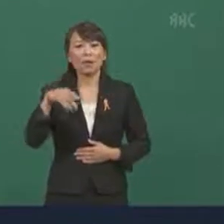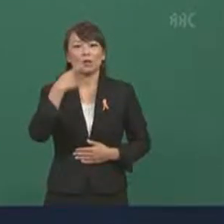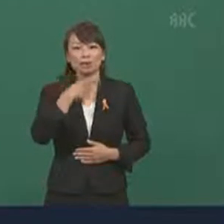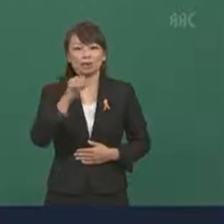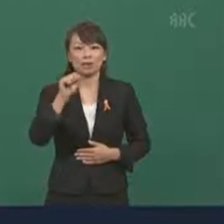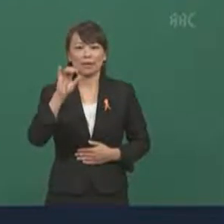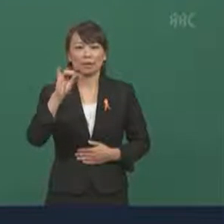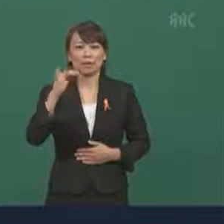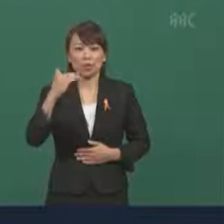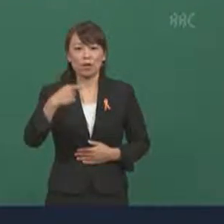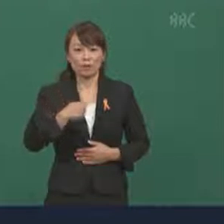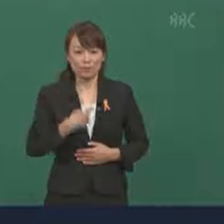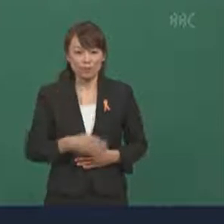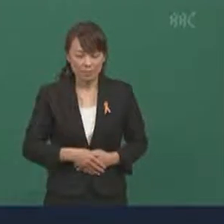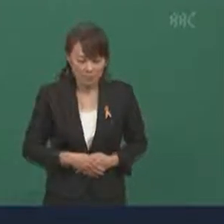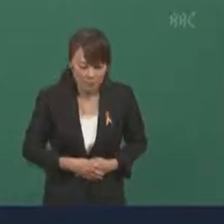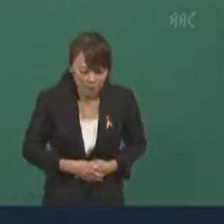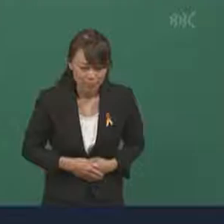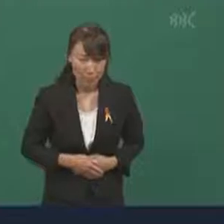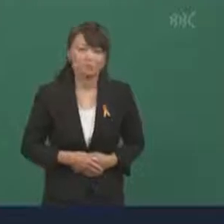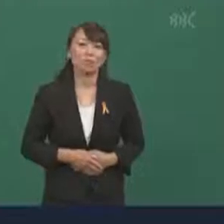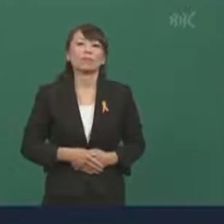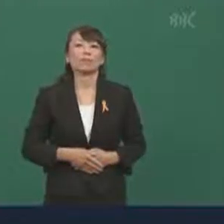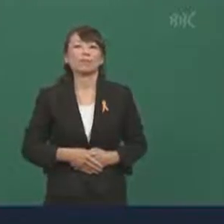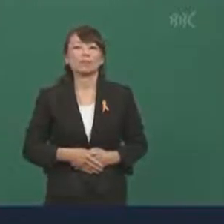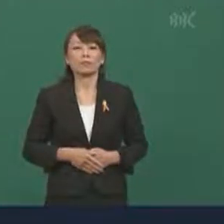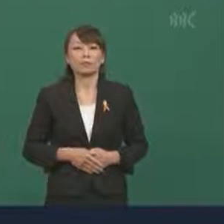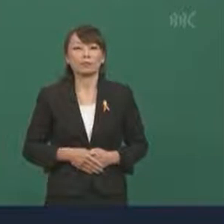。今日は山口幸子がお伝えします。